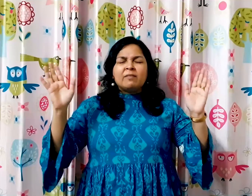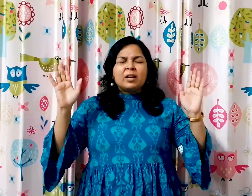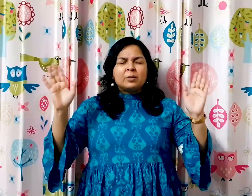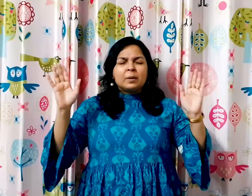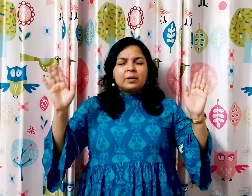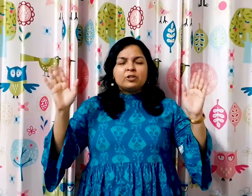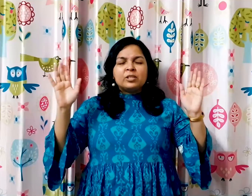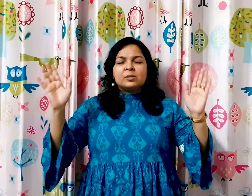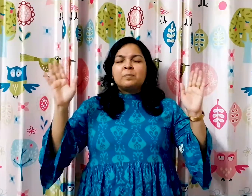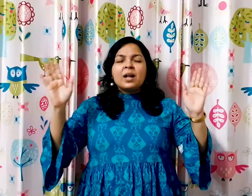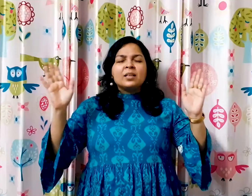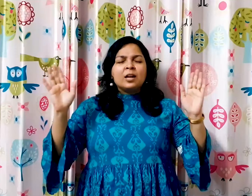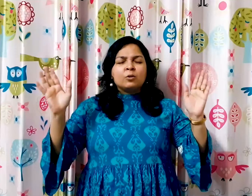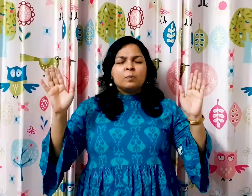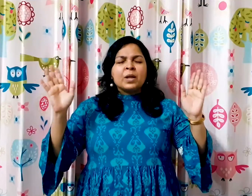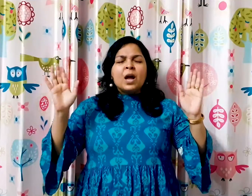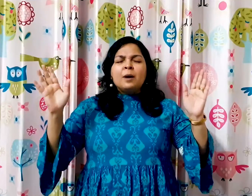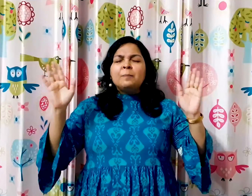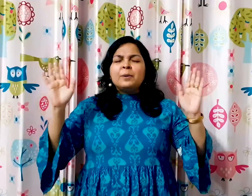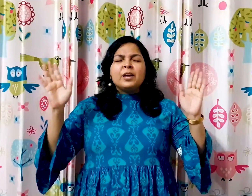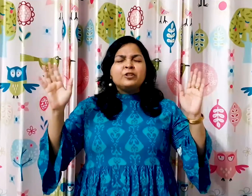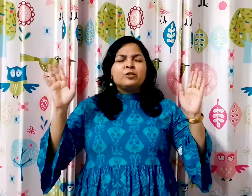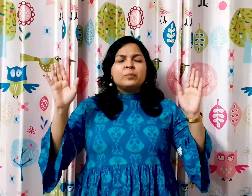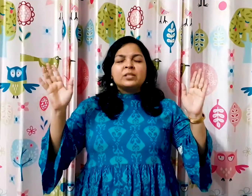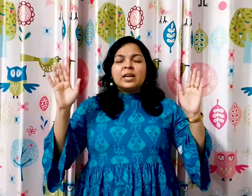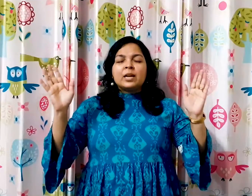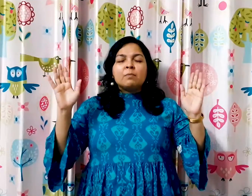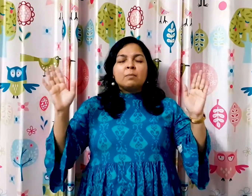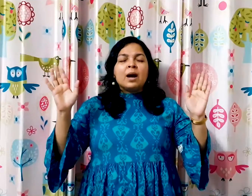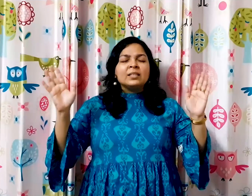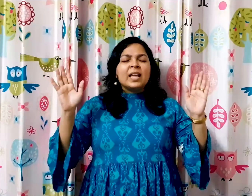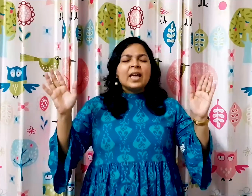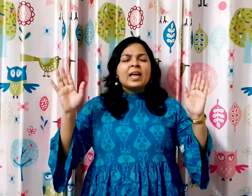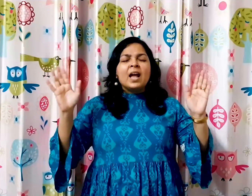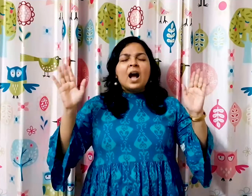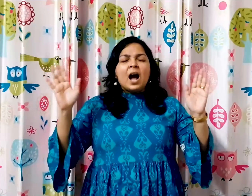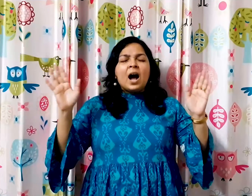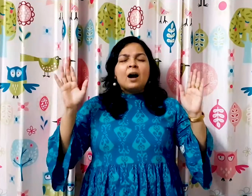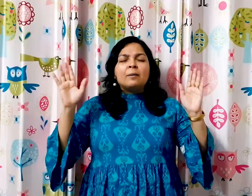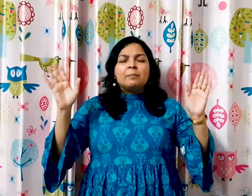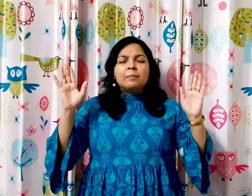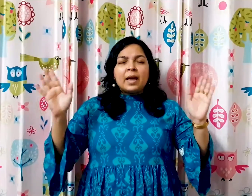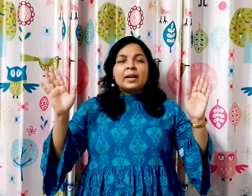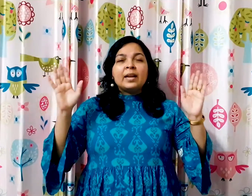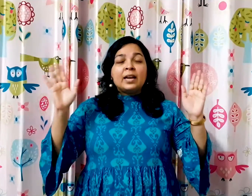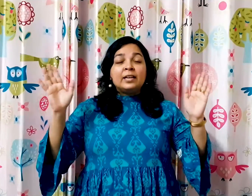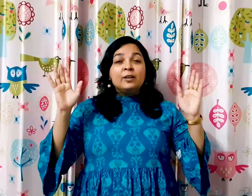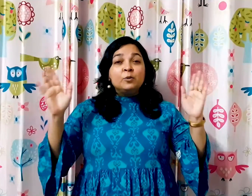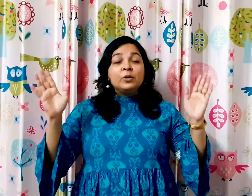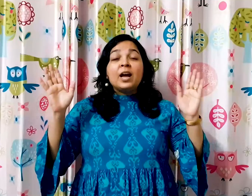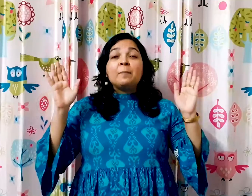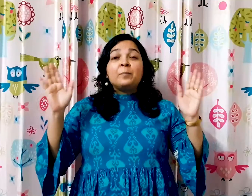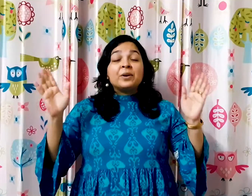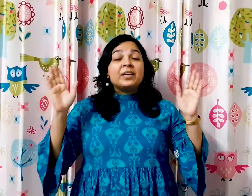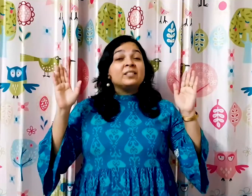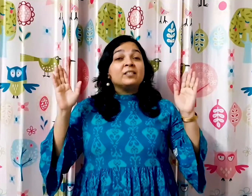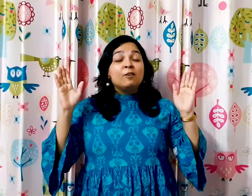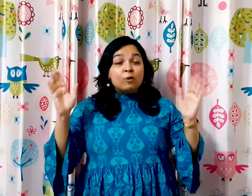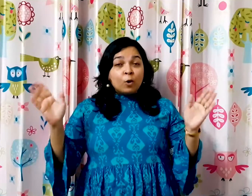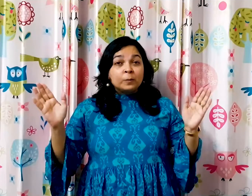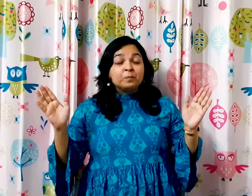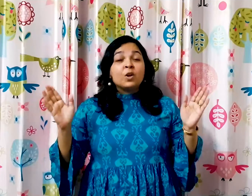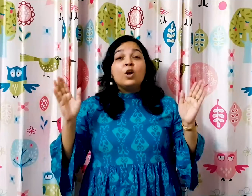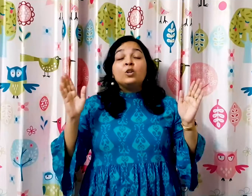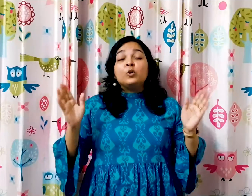है। धन्यवाद परमेश्वर। इस प्रार्थना को हम प्रभु यीशु मसीह के नाम में मांगते हैं, आमेन। हालेलुया प्रेज